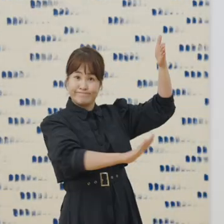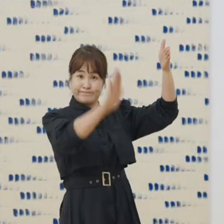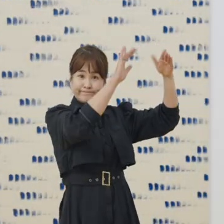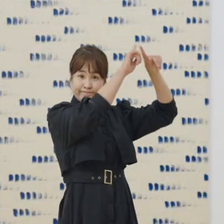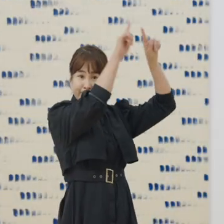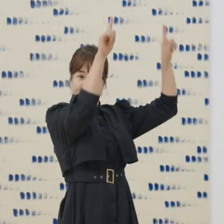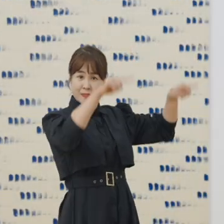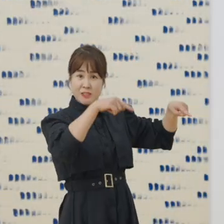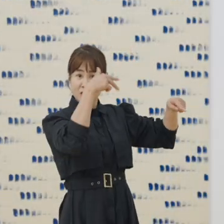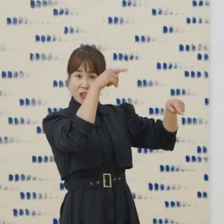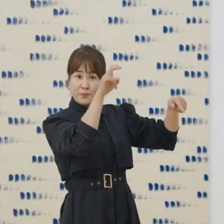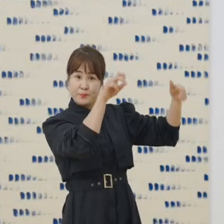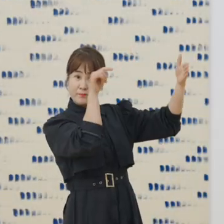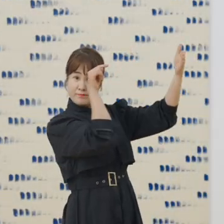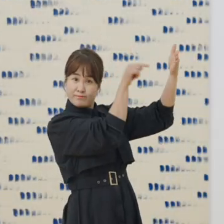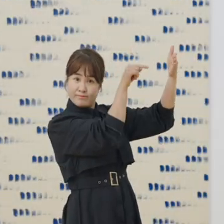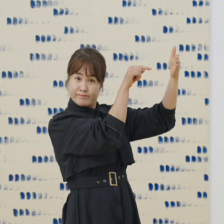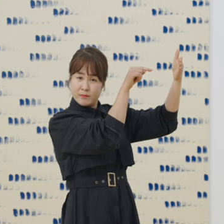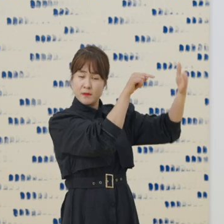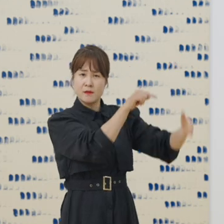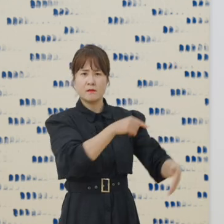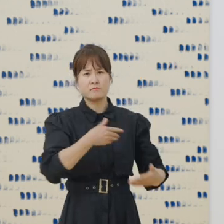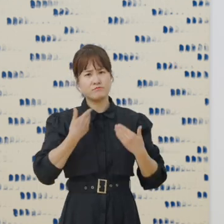하얀 바탕의 캔버스에 점이 찍혀 있습니다.